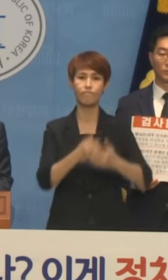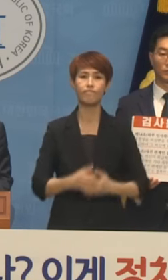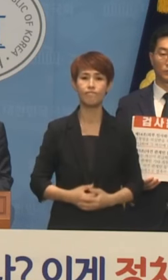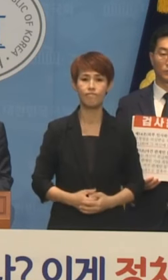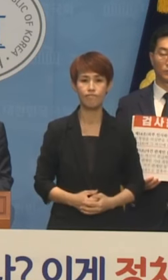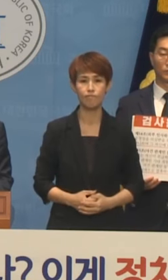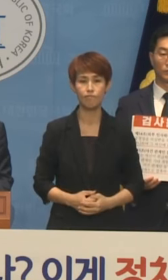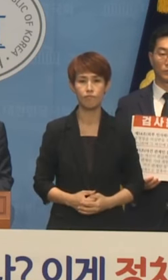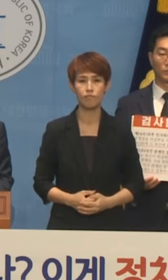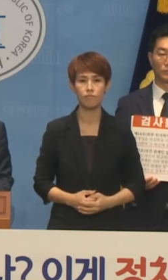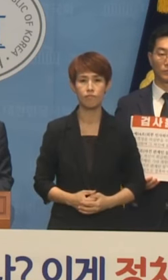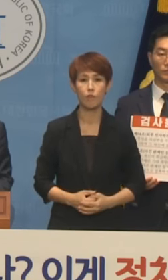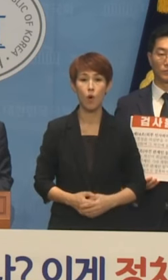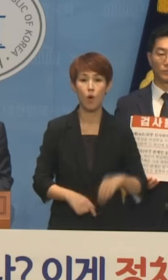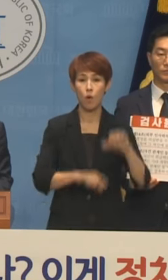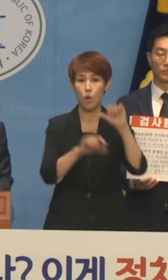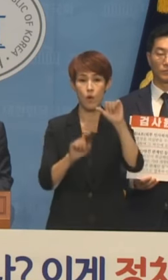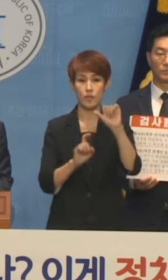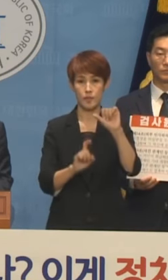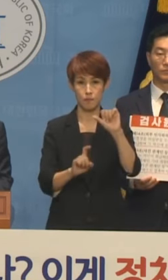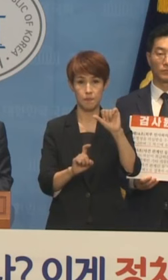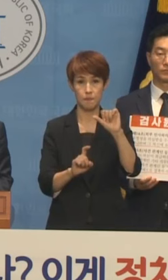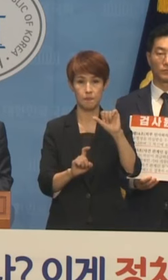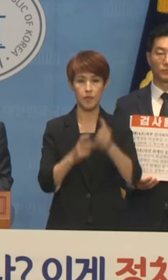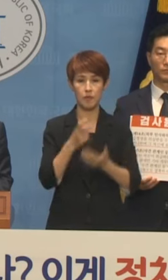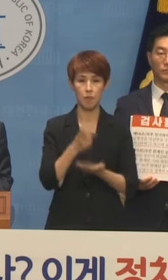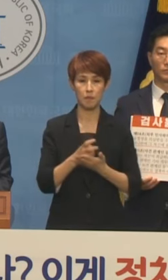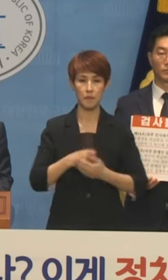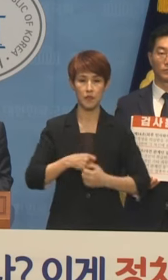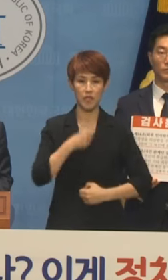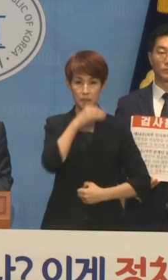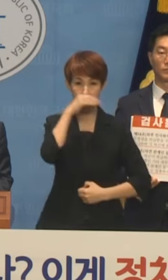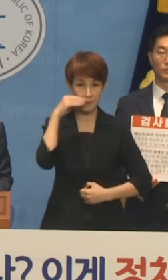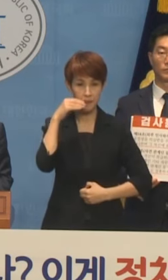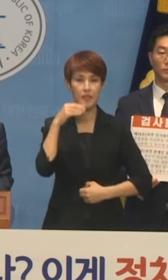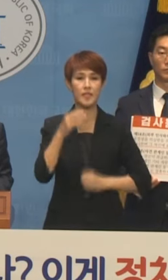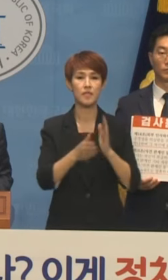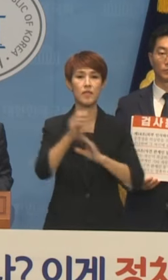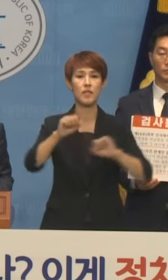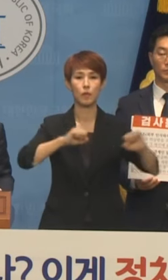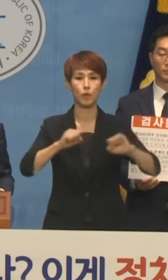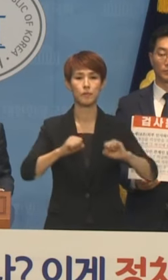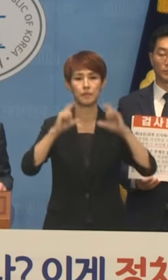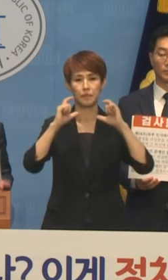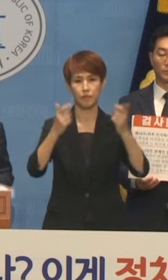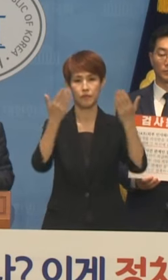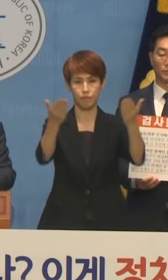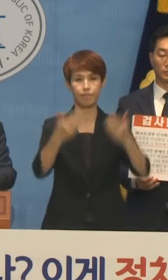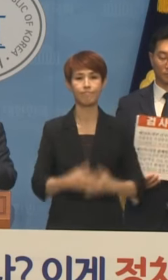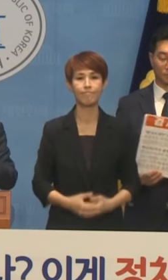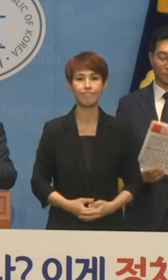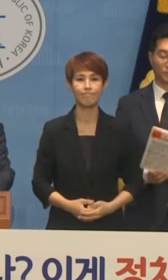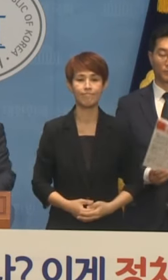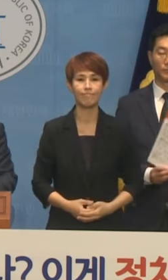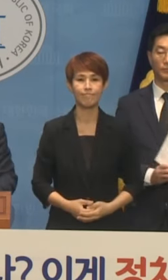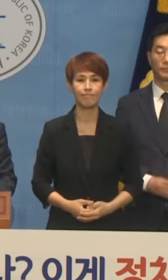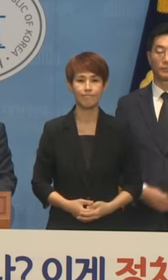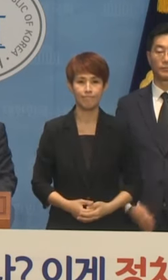바입니다. 2024년 5월 10일 사법정의 바로 세우기 시민행동. 이상으로